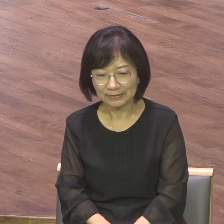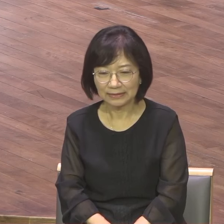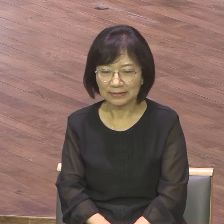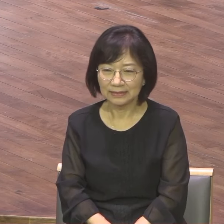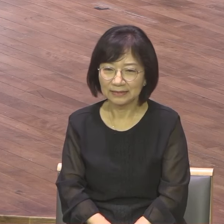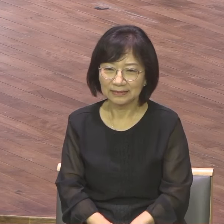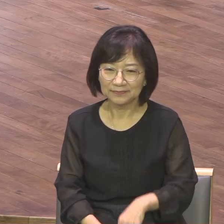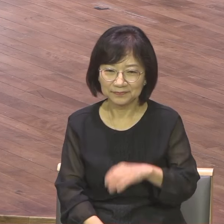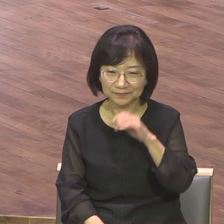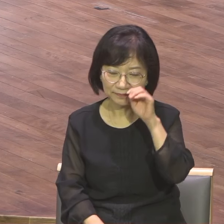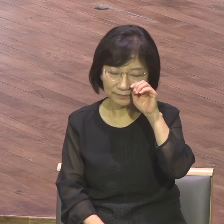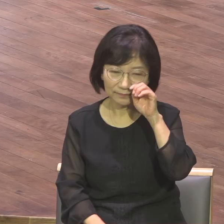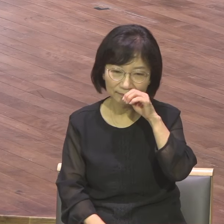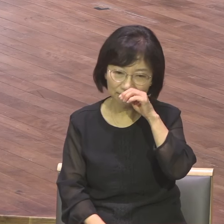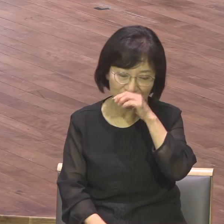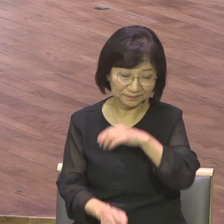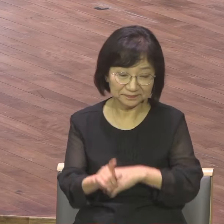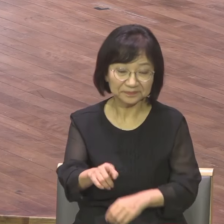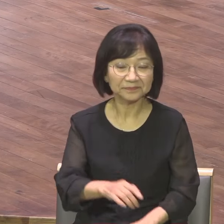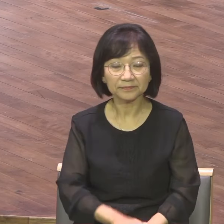핑계를 상대에게